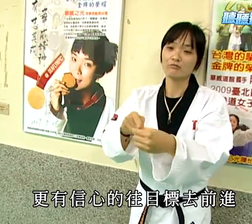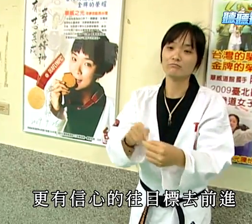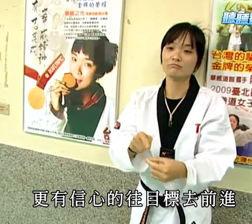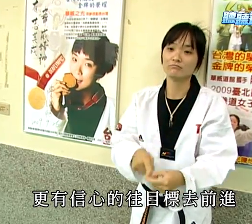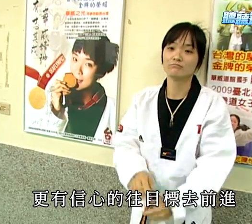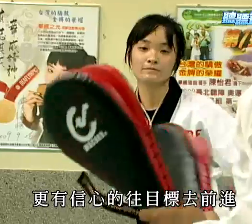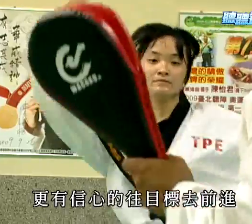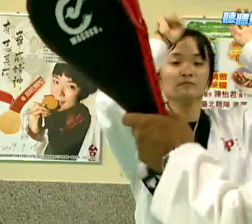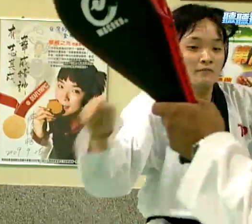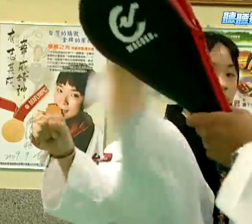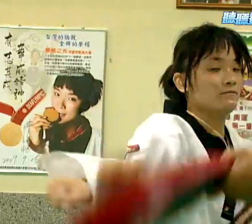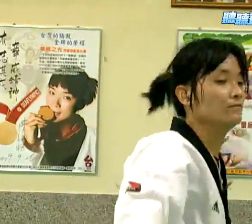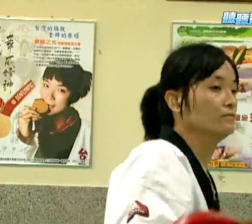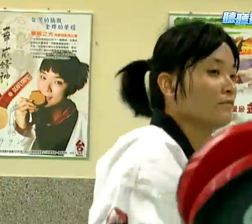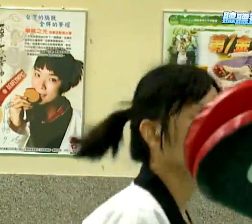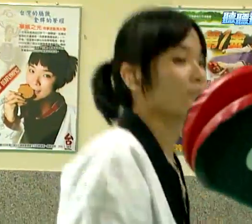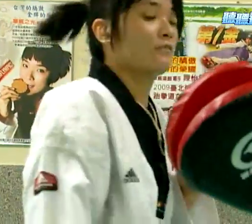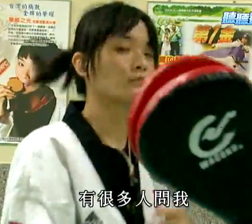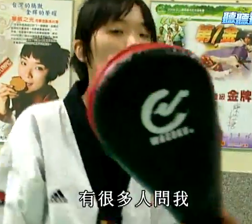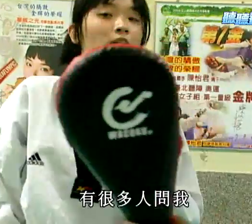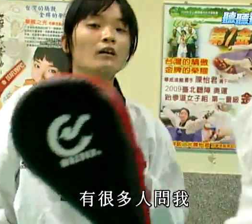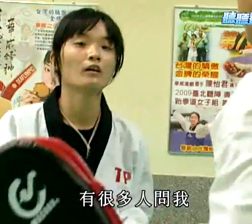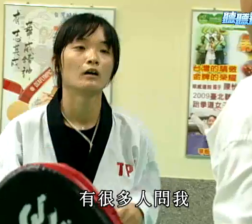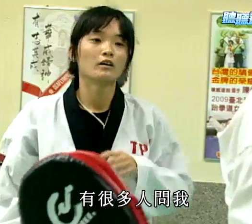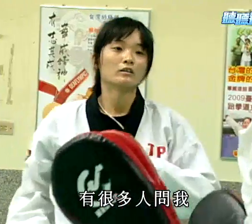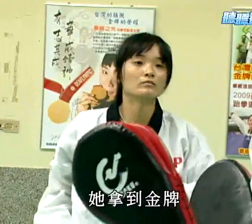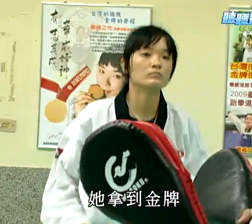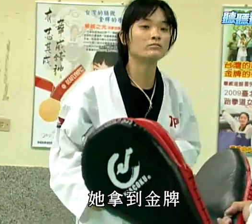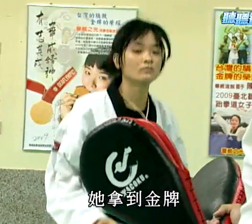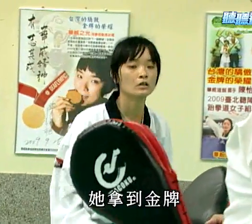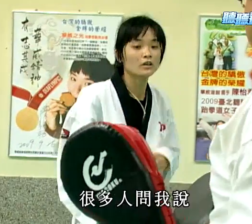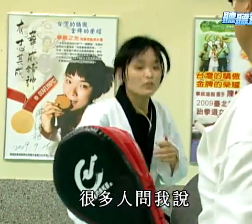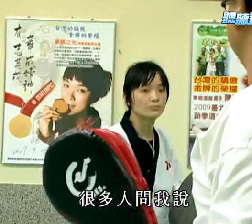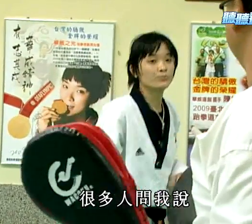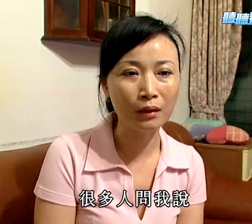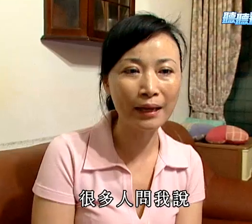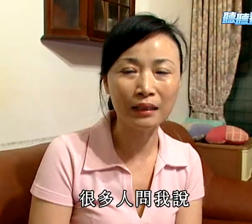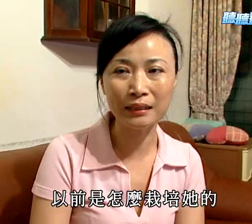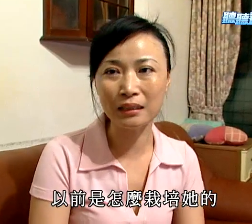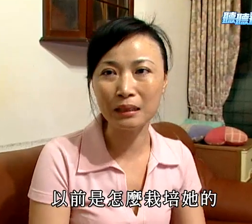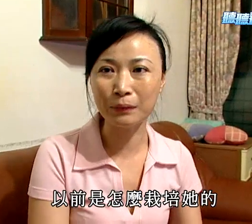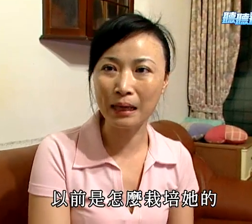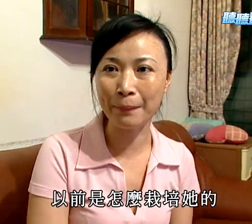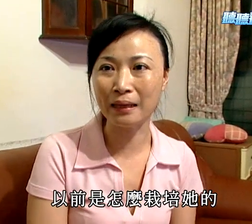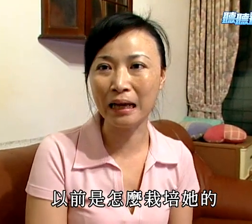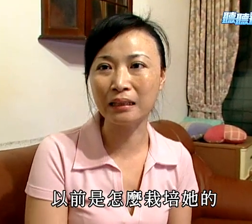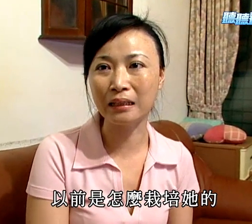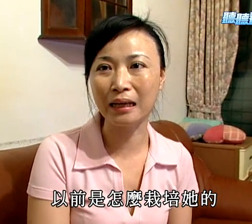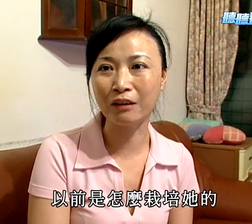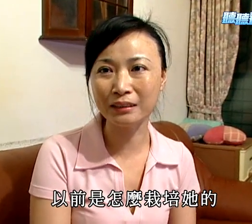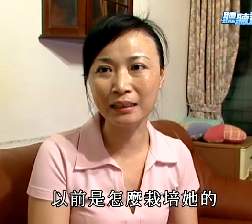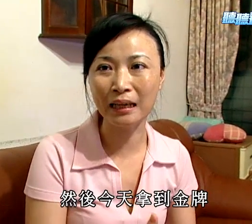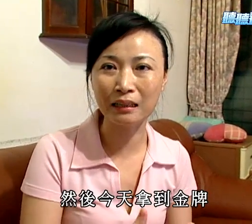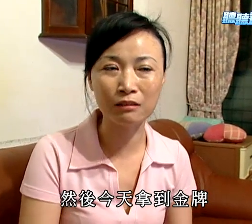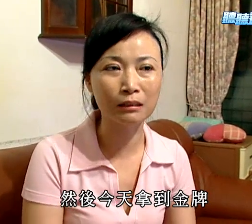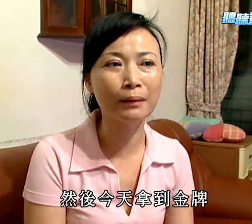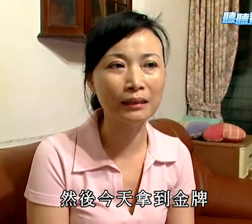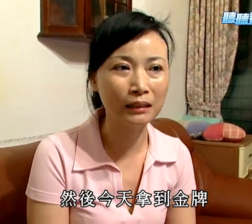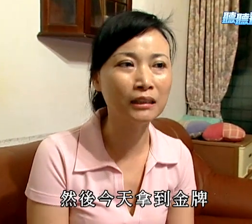进。 有很多人问我，他拿到金牌，很多人问我说，哎，以前是怎么栽培他的啊？然后今天拿到金牌，其实